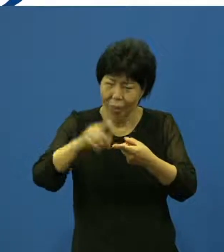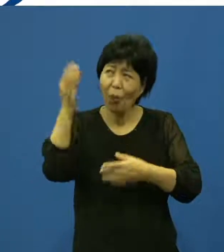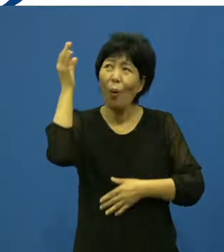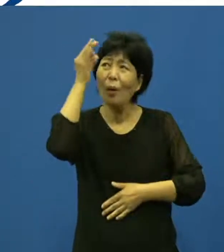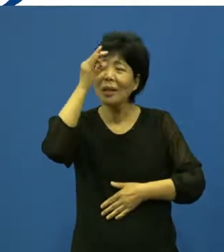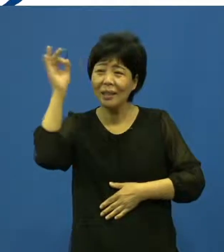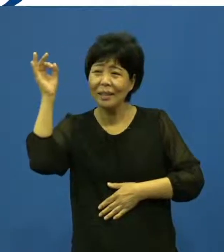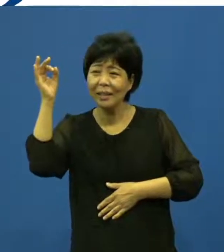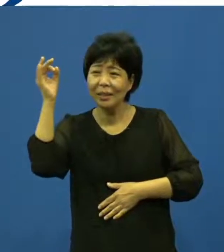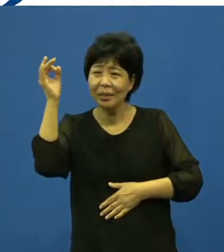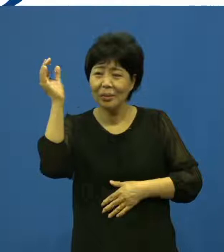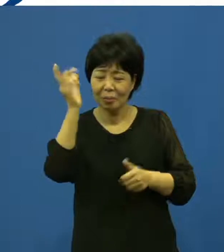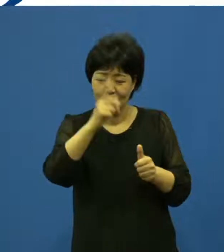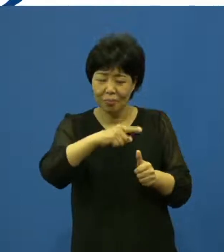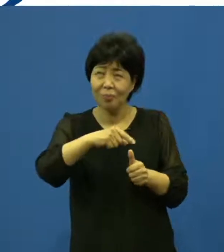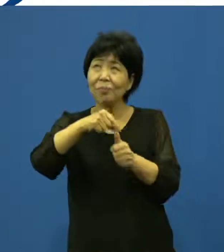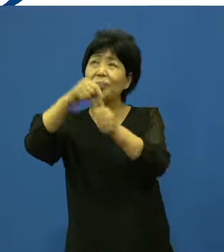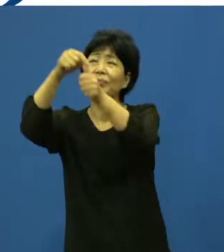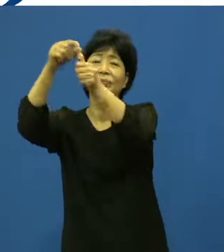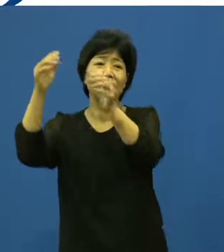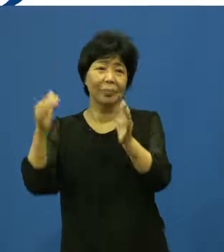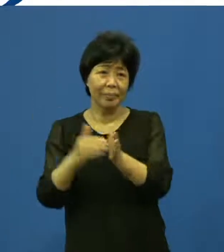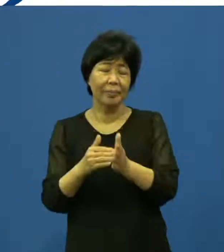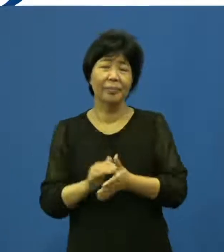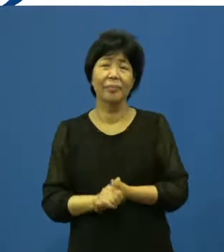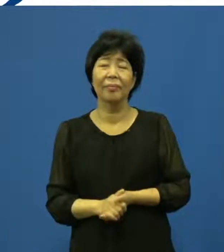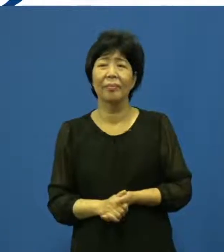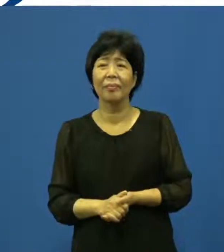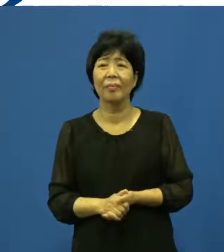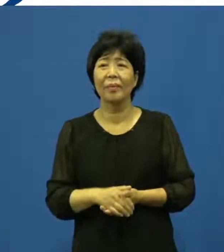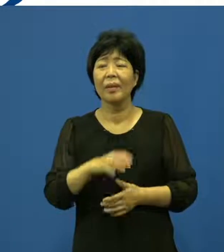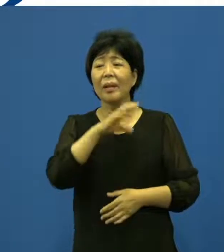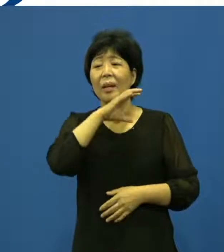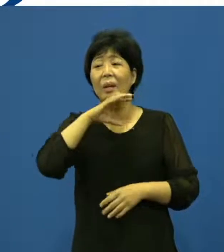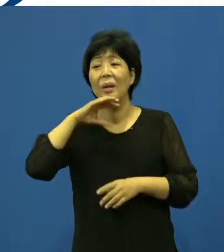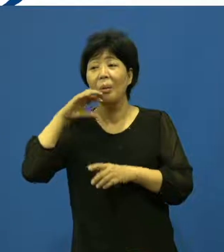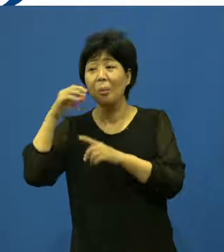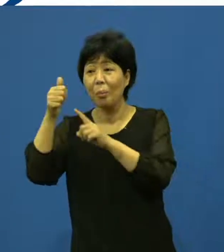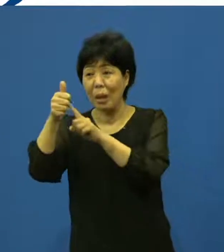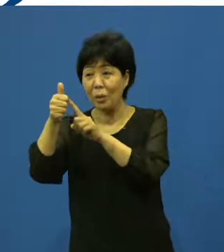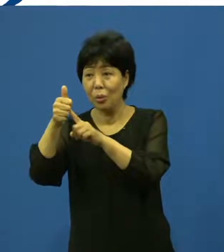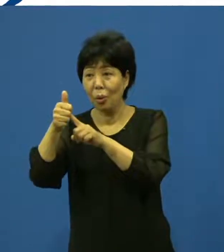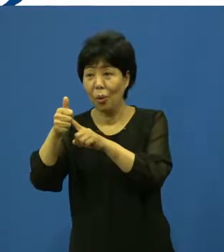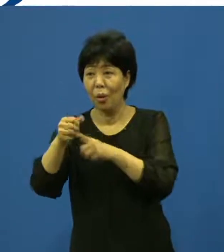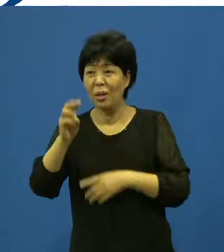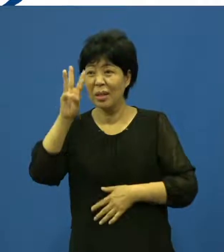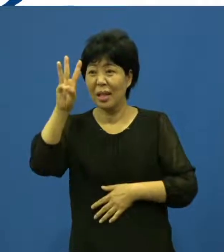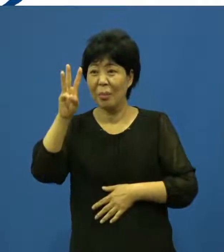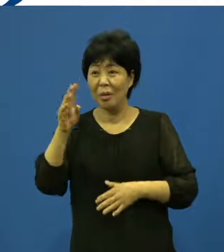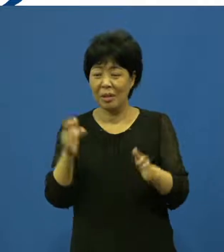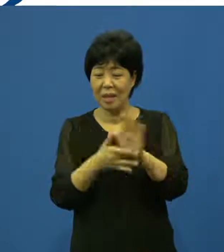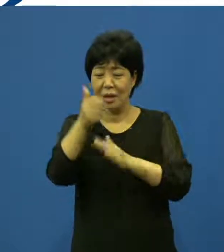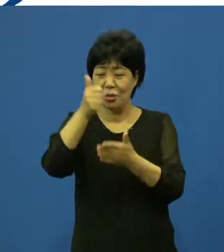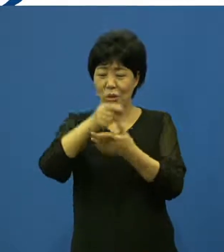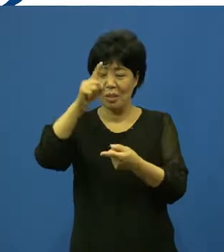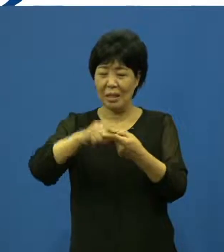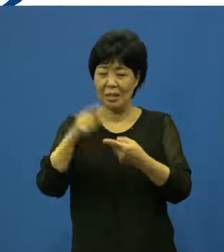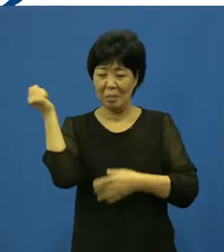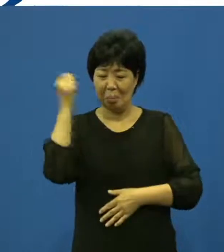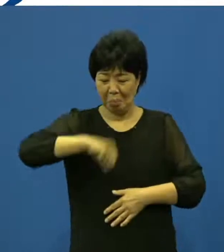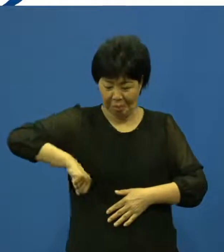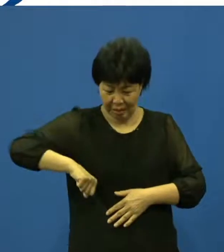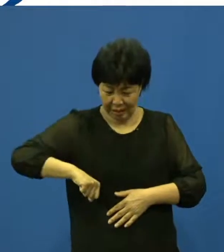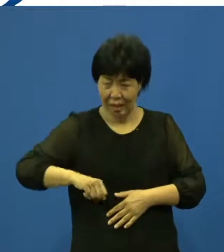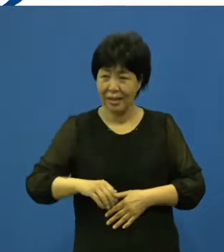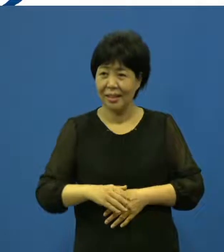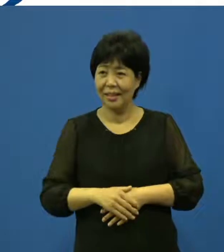여러분, 베드로를 보십시오. 예수님에게 그렇게까지 했습니다. 그 정도면 예수님과 제자의